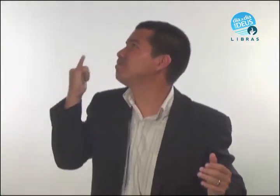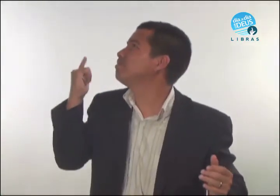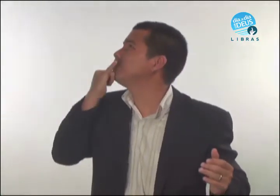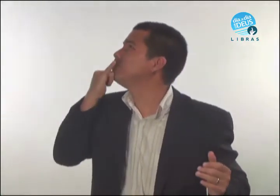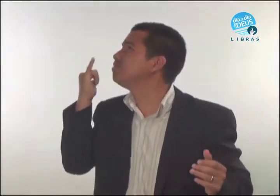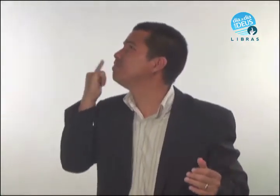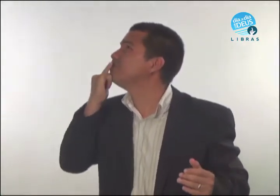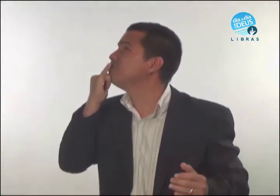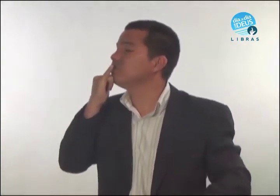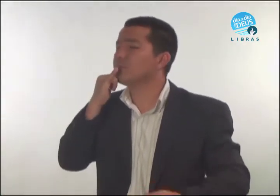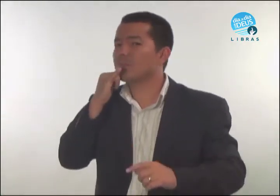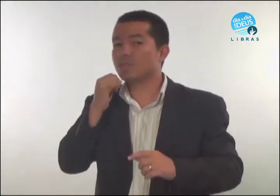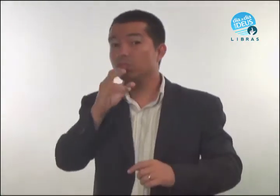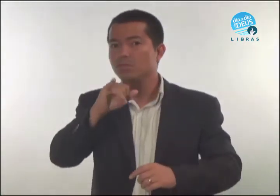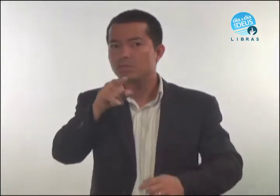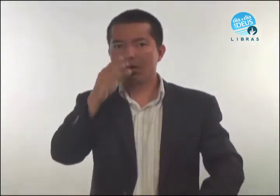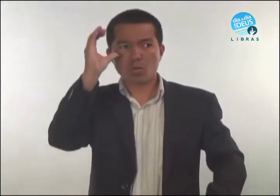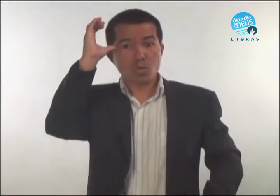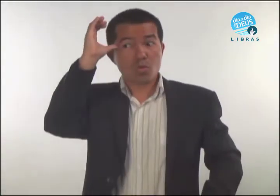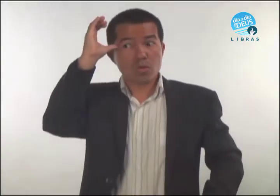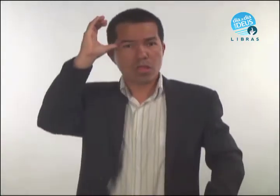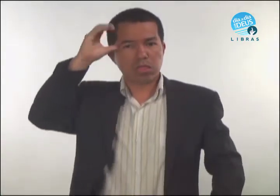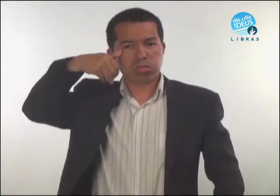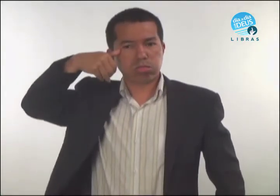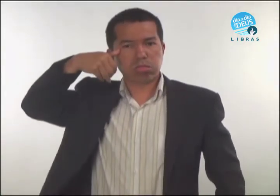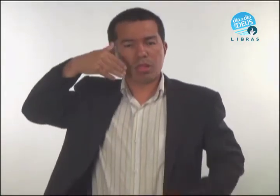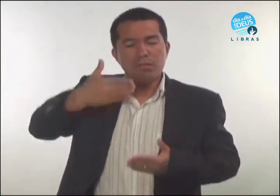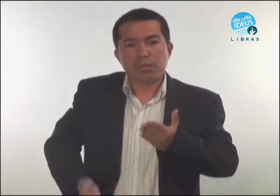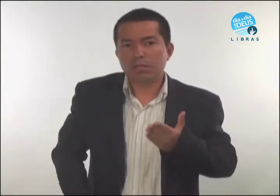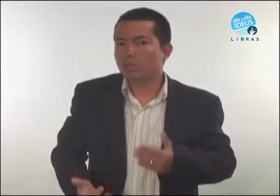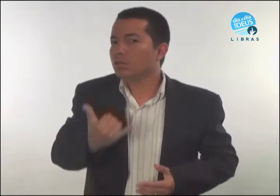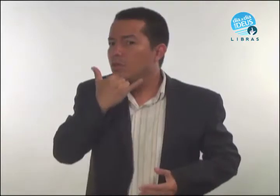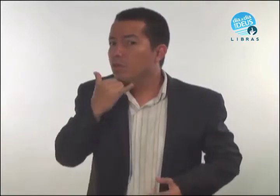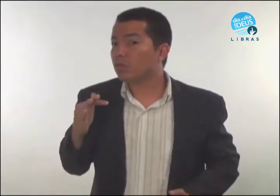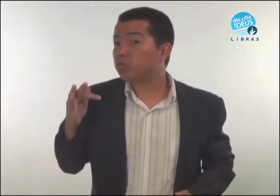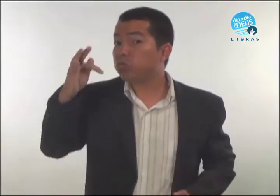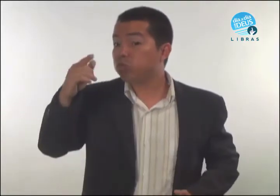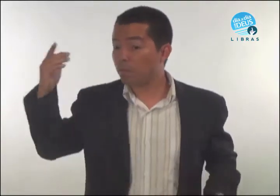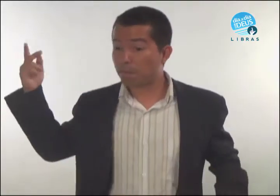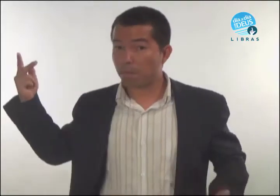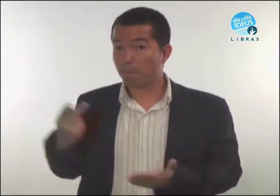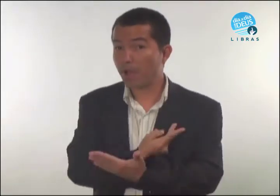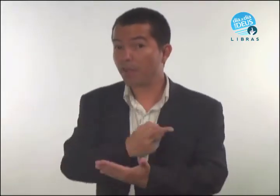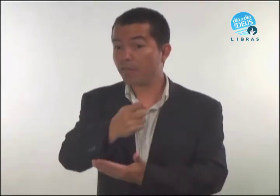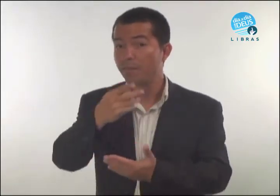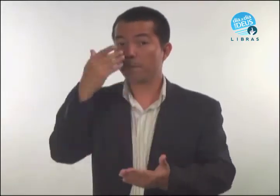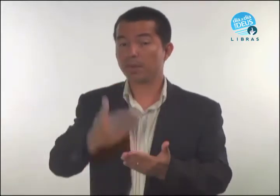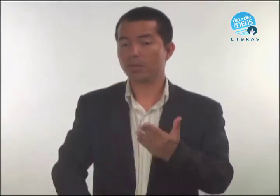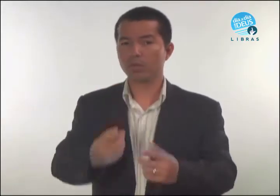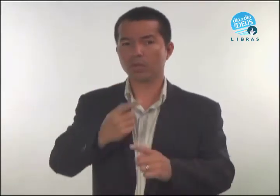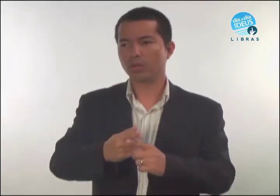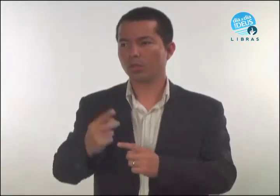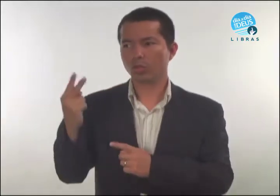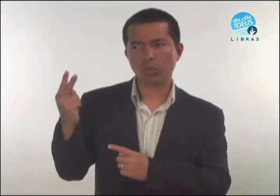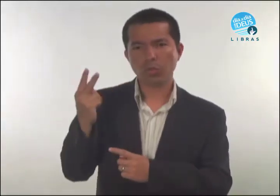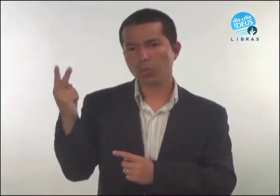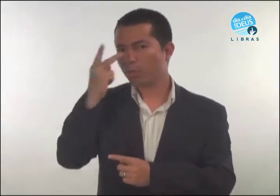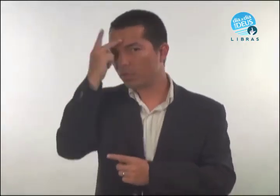juízo e fogo vingador, prestes a consumir os adversários. Sem misericórdia morre pelo depoimento de 2 ou